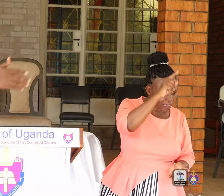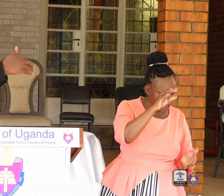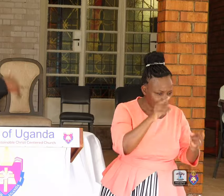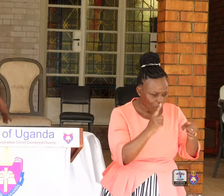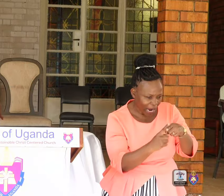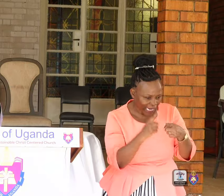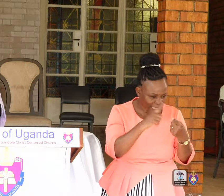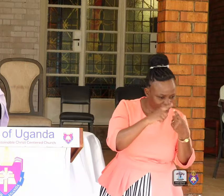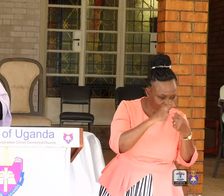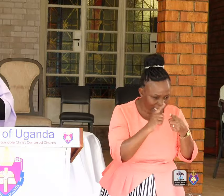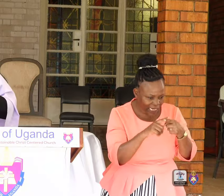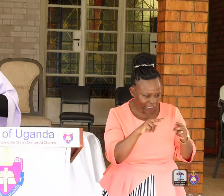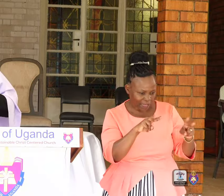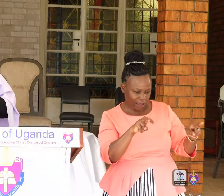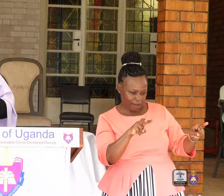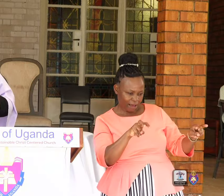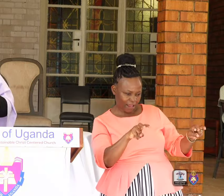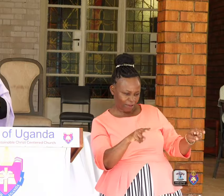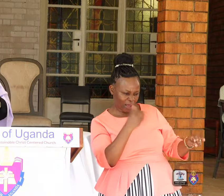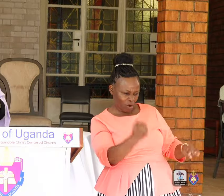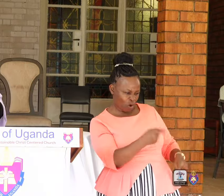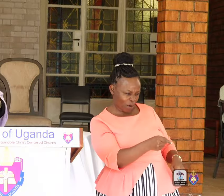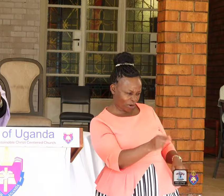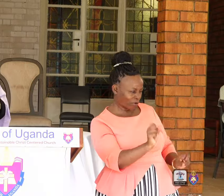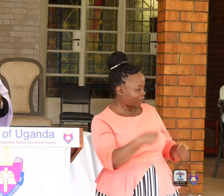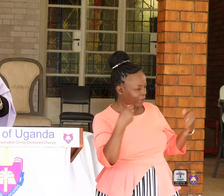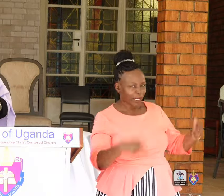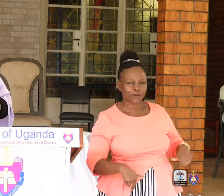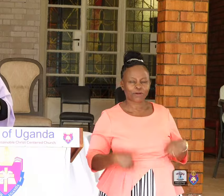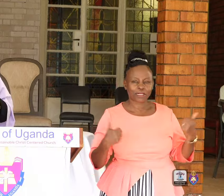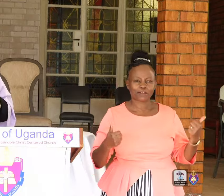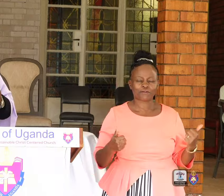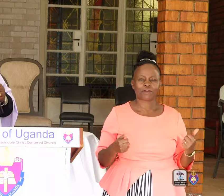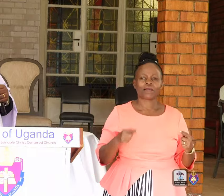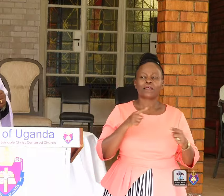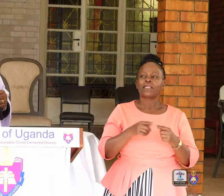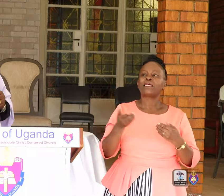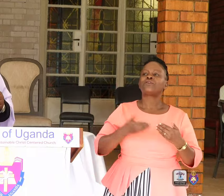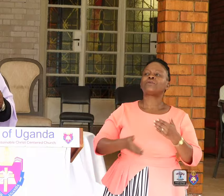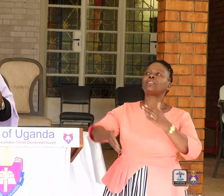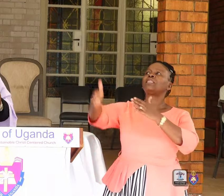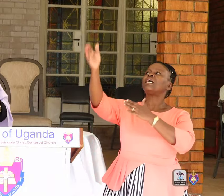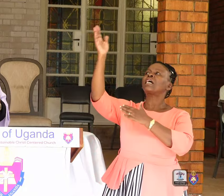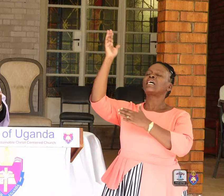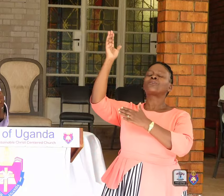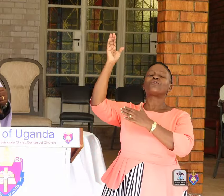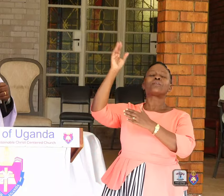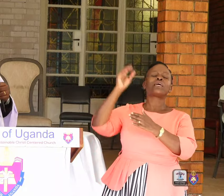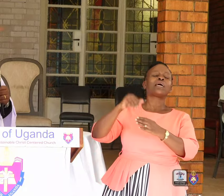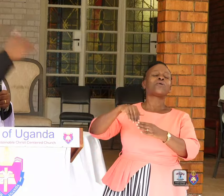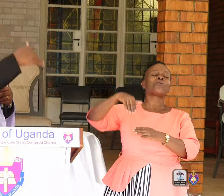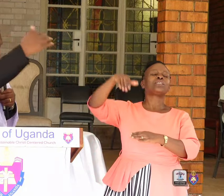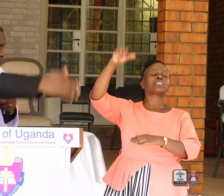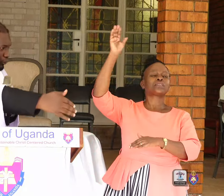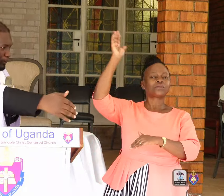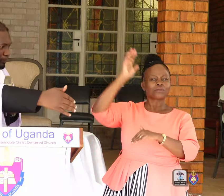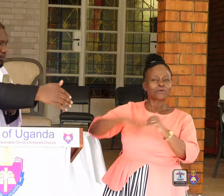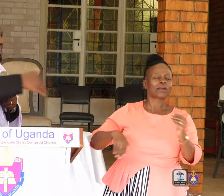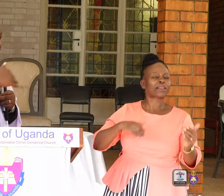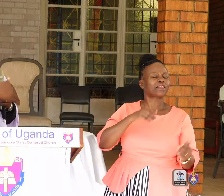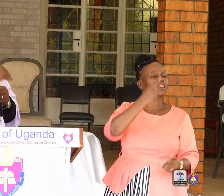na gatagata. Alabanga ono tagenda kulama. Naye tuina Katonda asukuruma ku